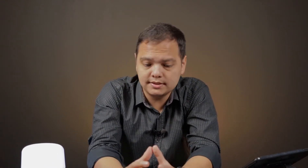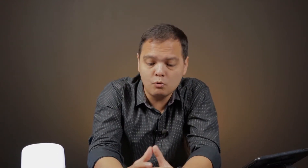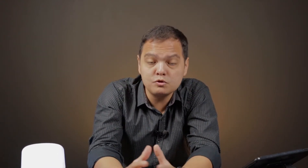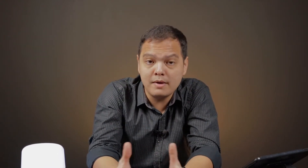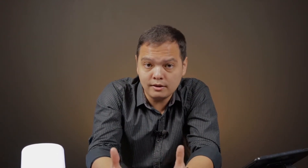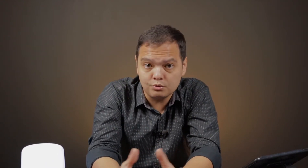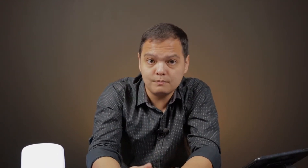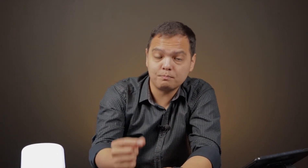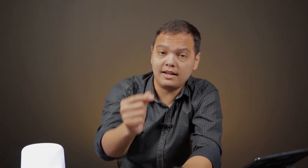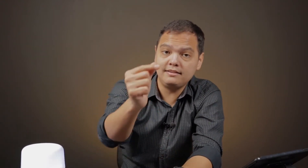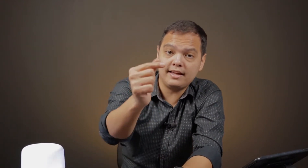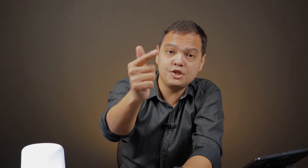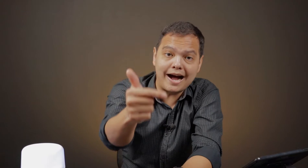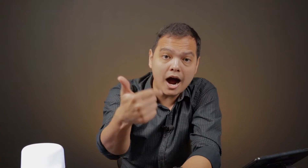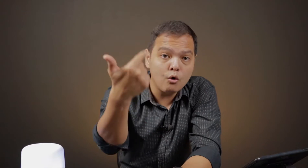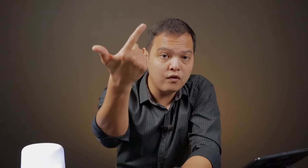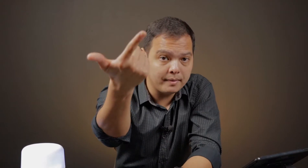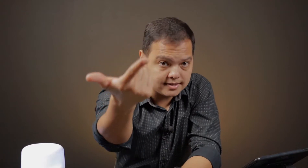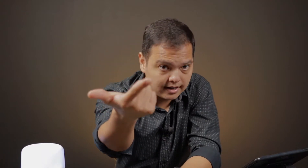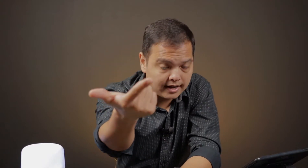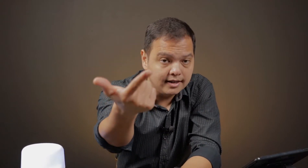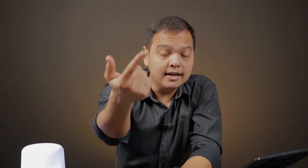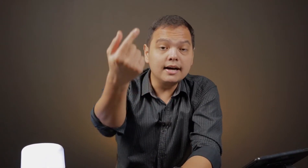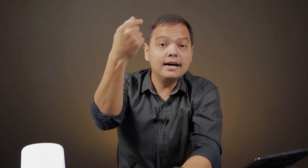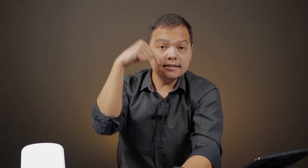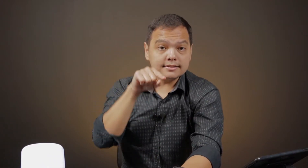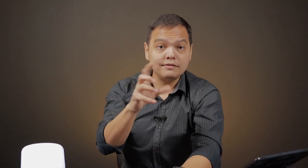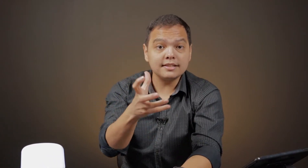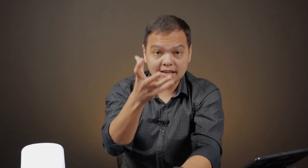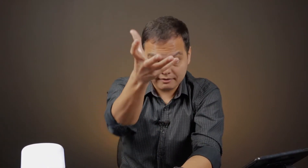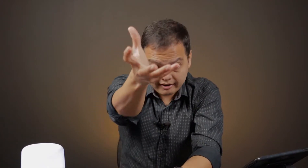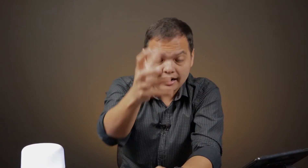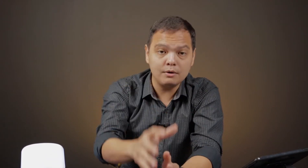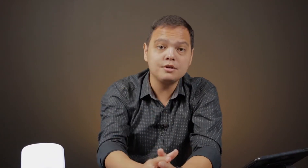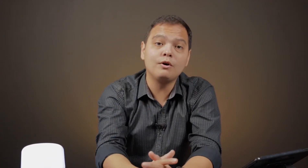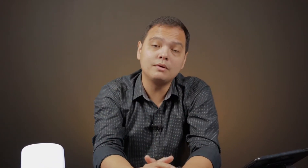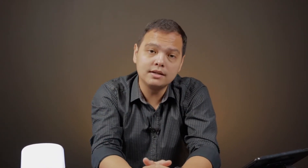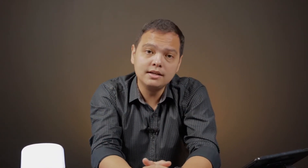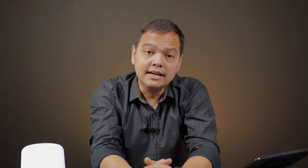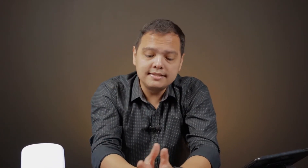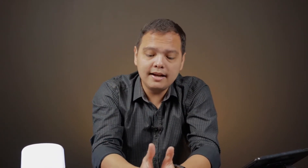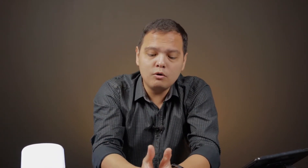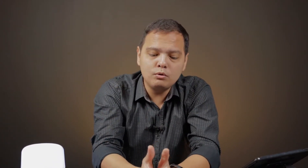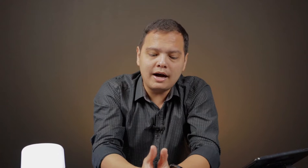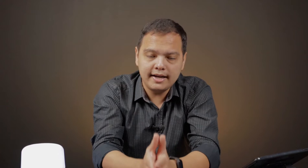alguns métodos, eles querem te alfabetizar antes que você saiba falar no idioma. Seria como a